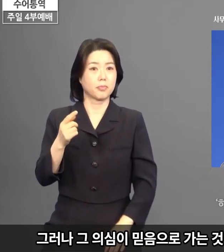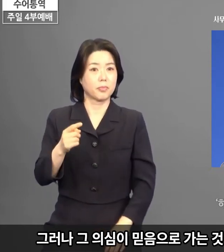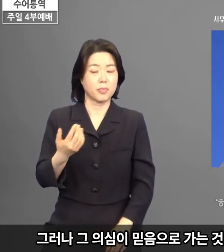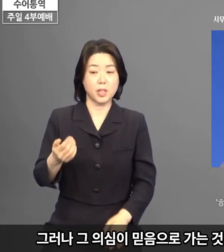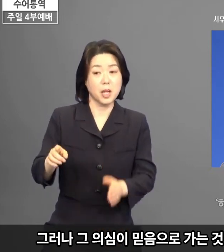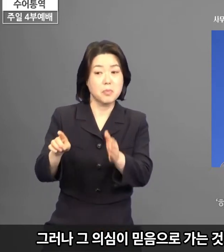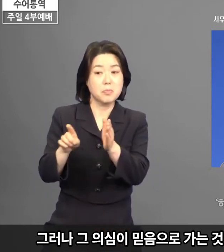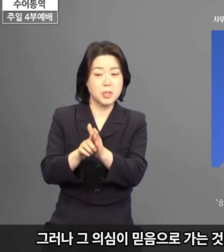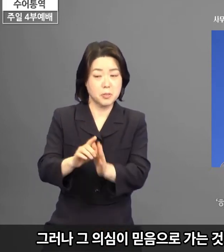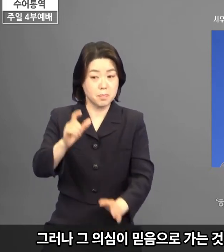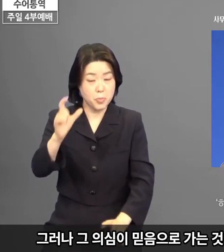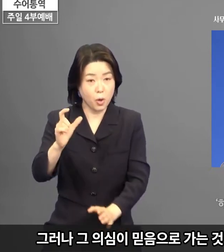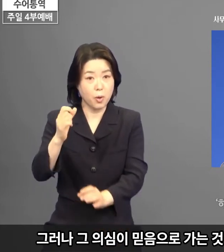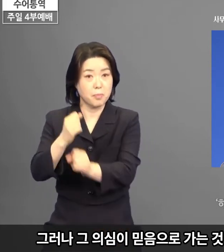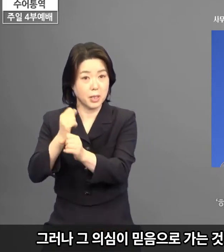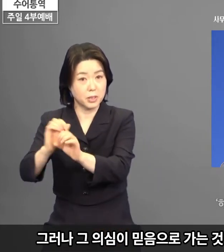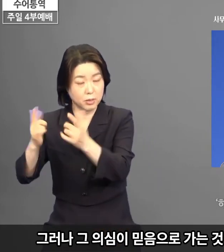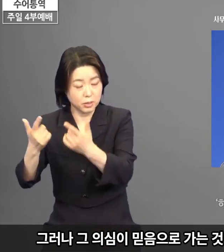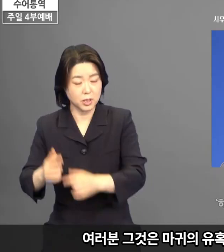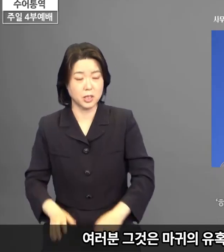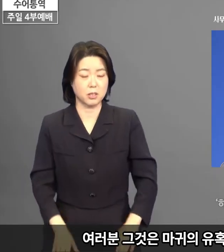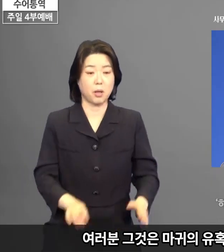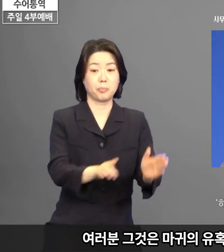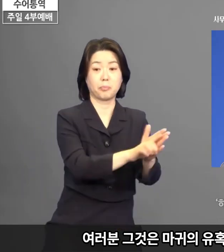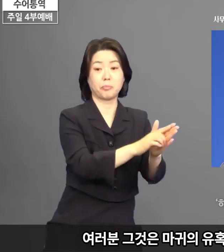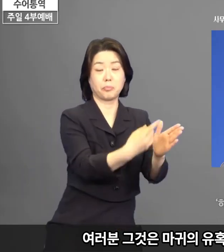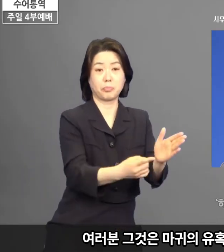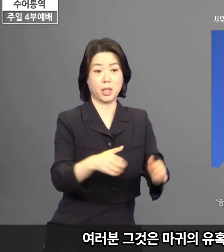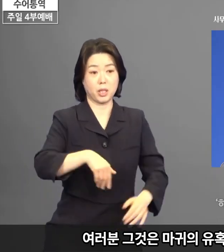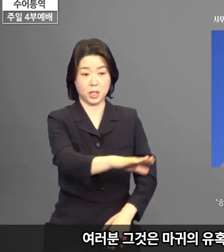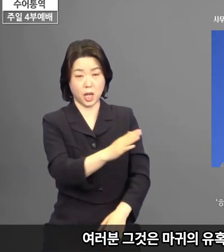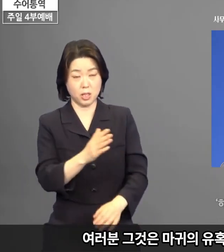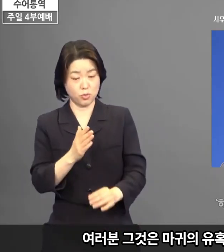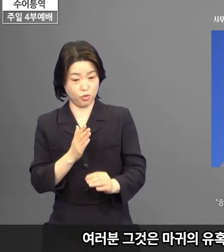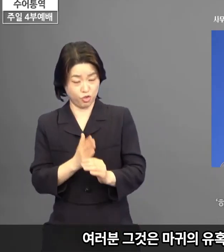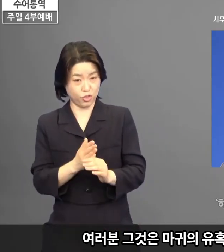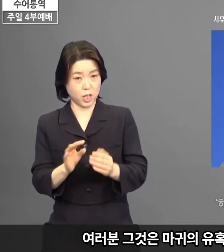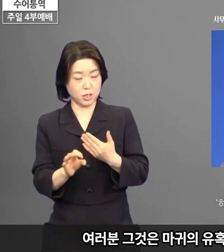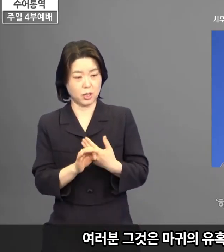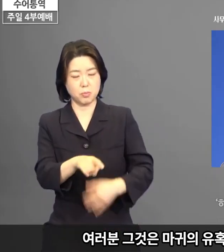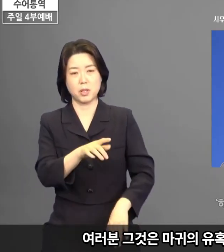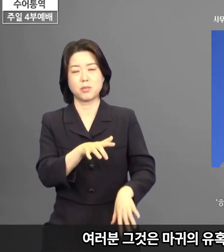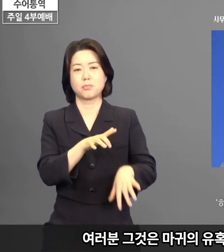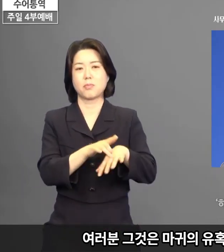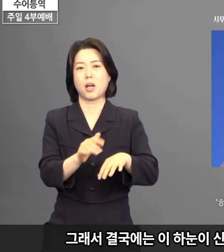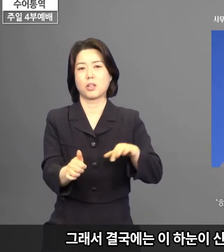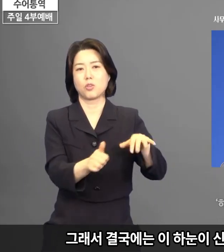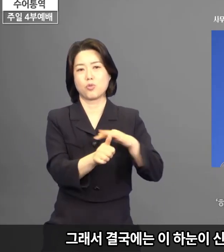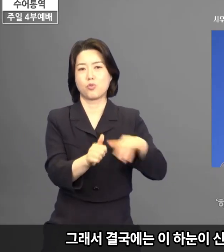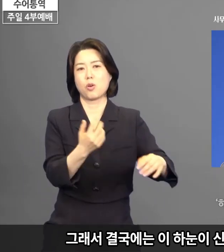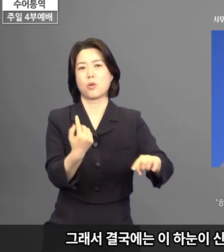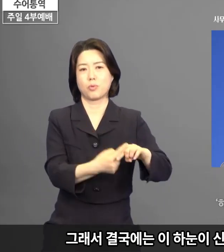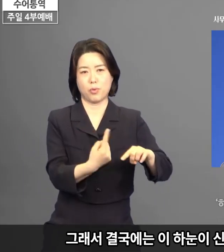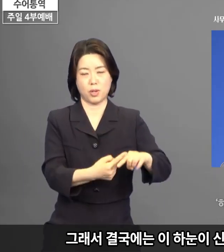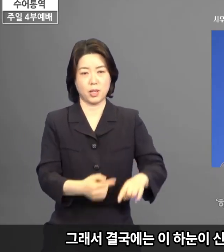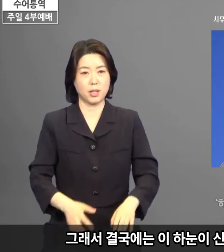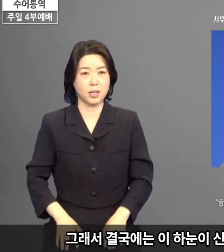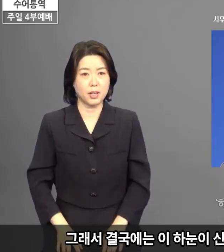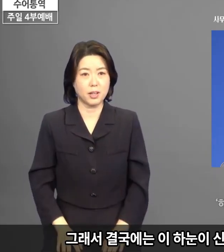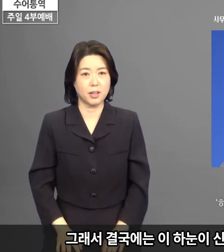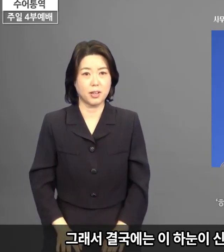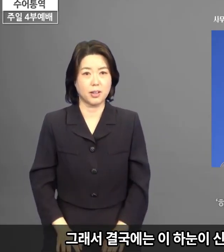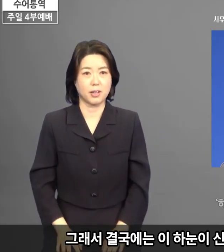가는 것이 아니라 불신으로 가게 된다면 여러분, 그것은 마귀의 유혹이 될 수가 있는 것이죠. 그래서 결국에는